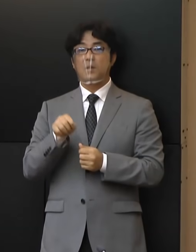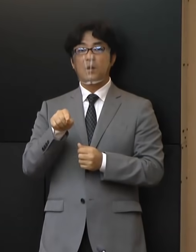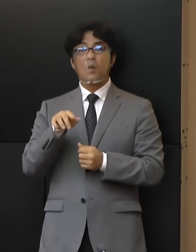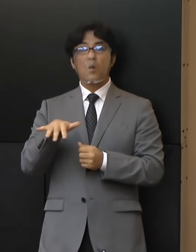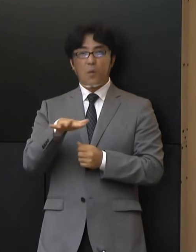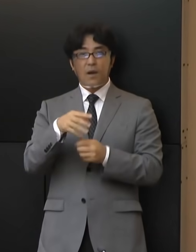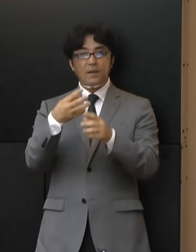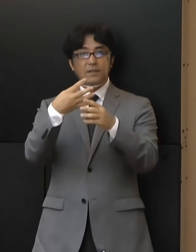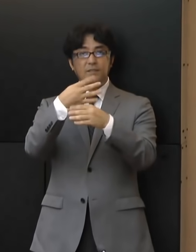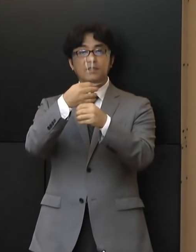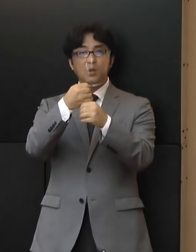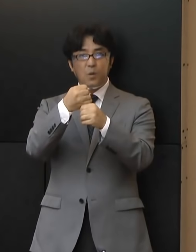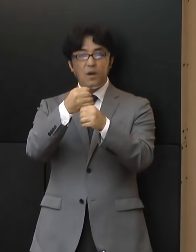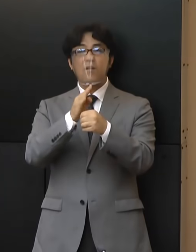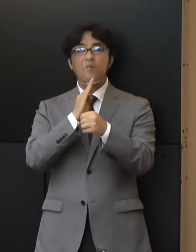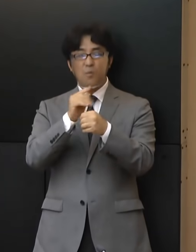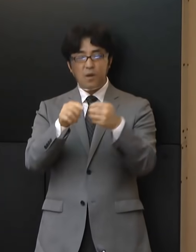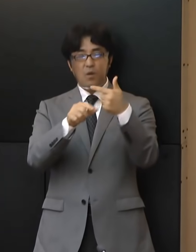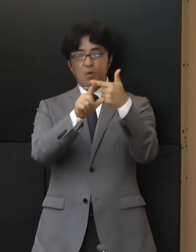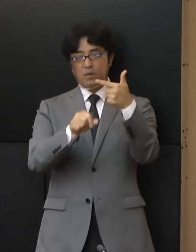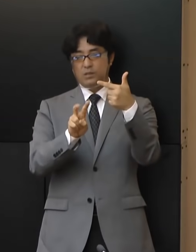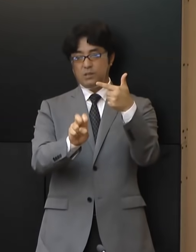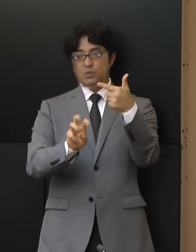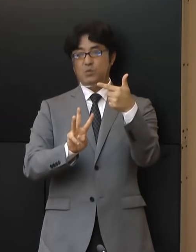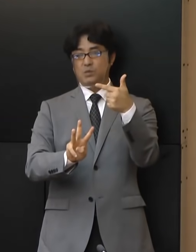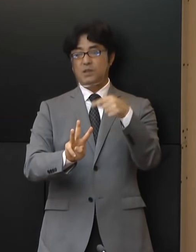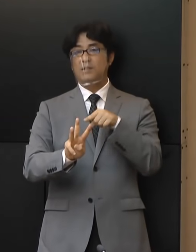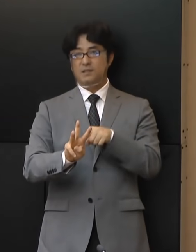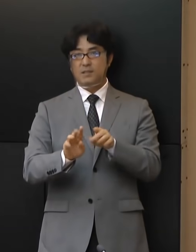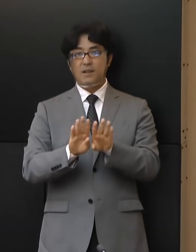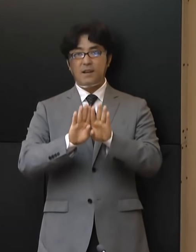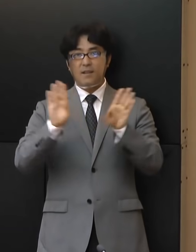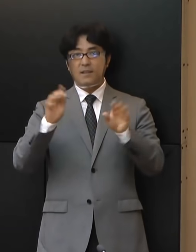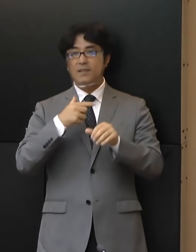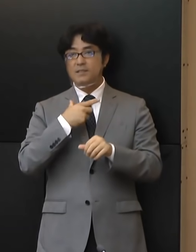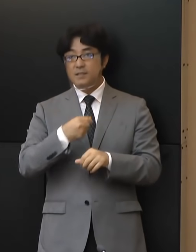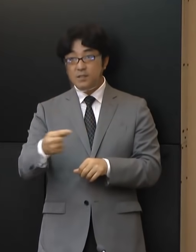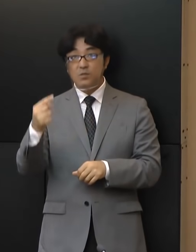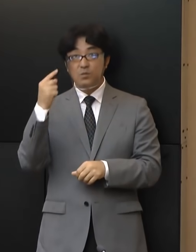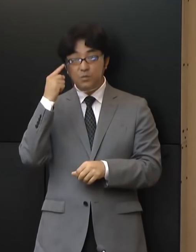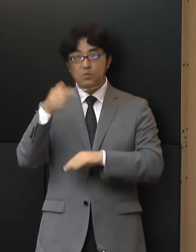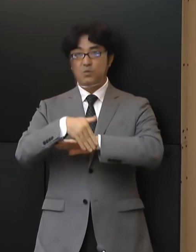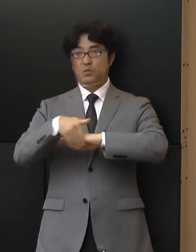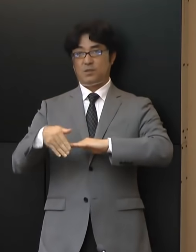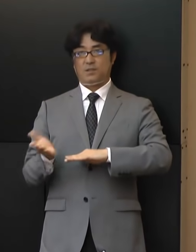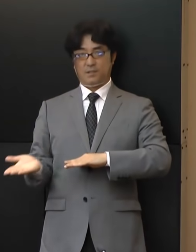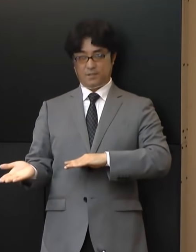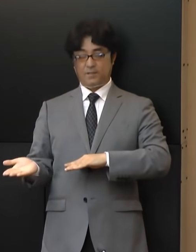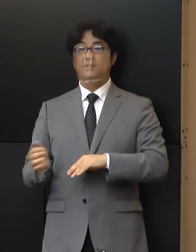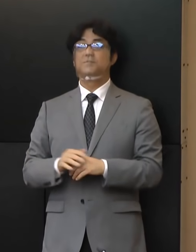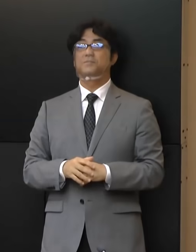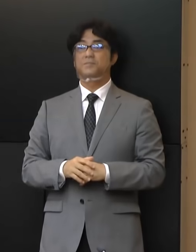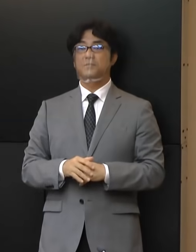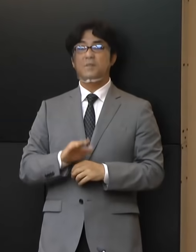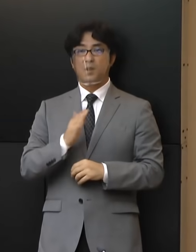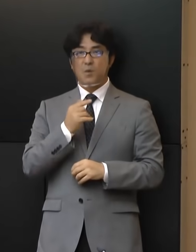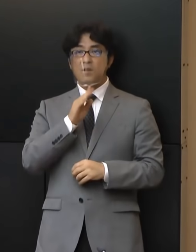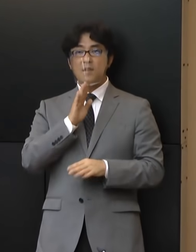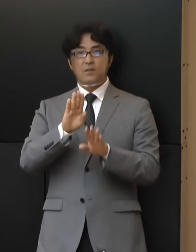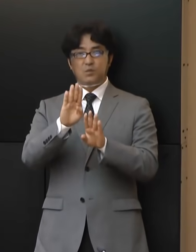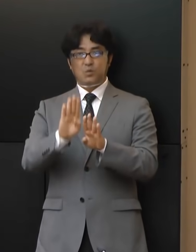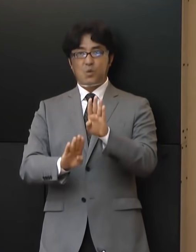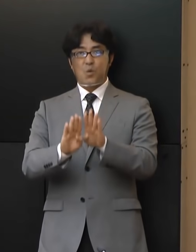ちはできるだけ6月23日に行いたいというふうに考えております。しかし、 まあ現況